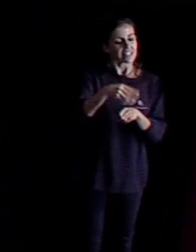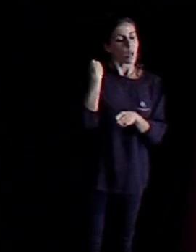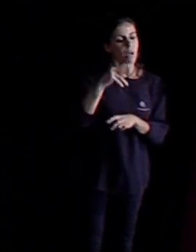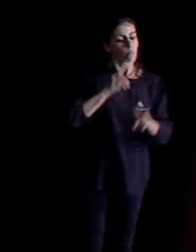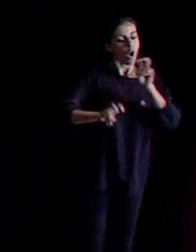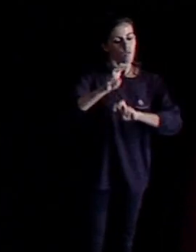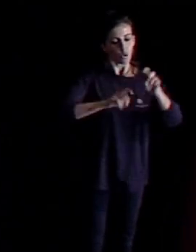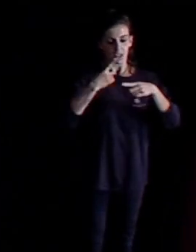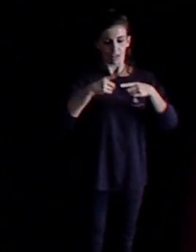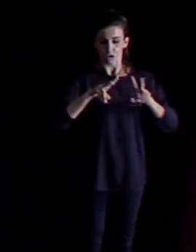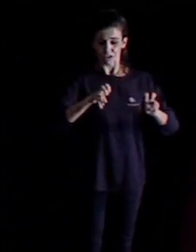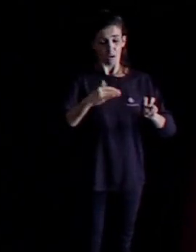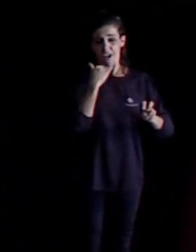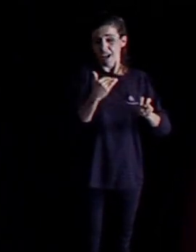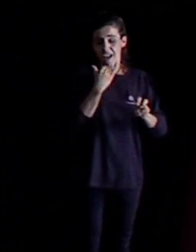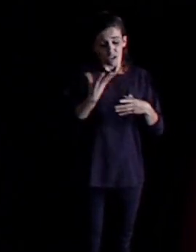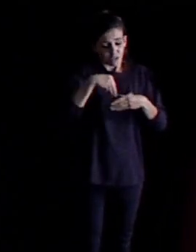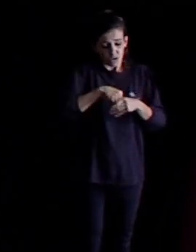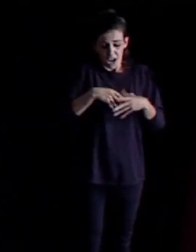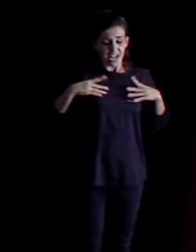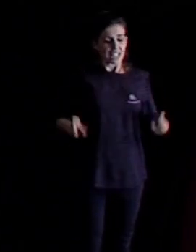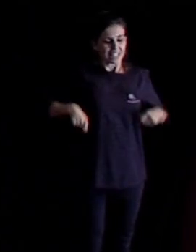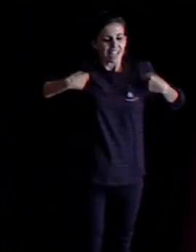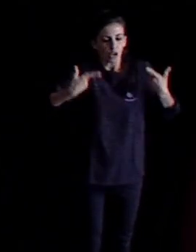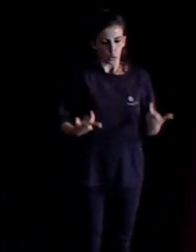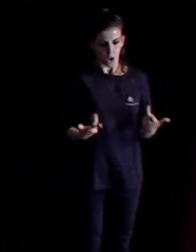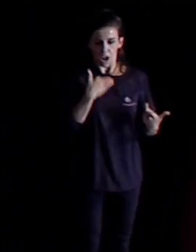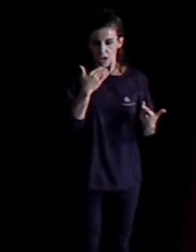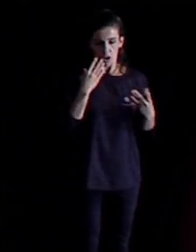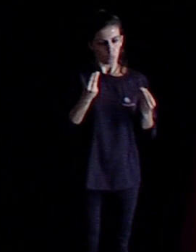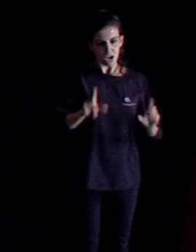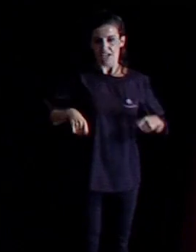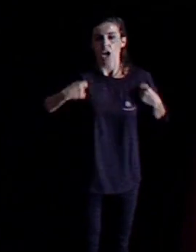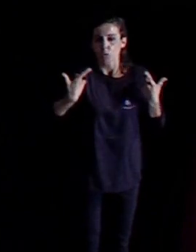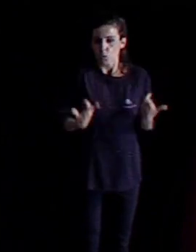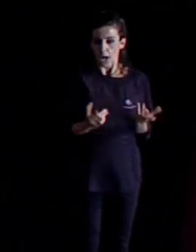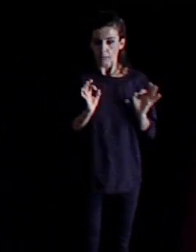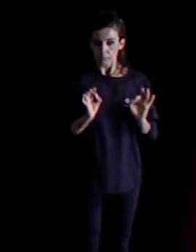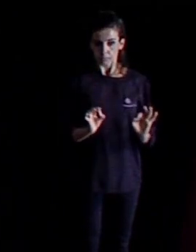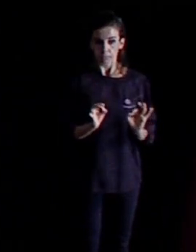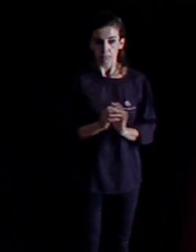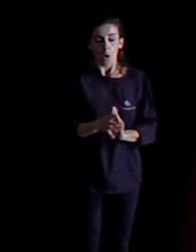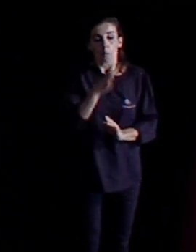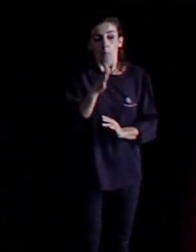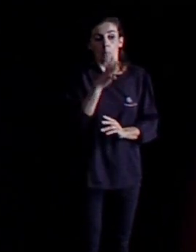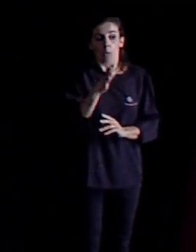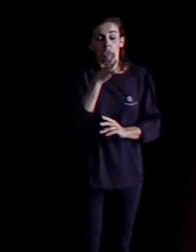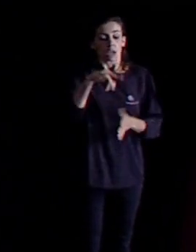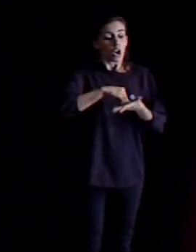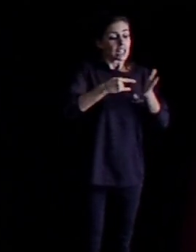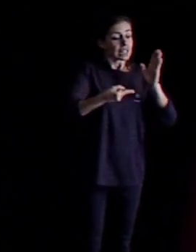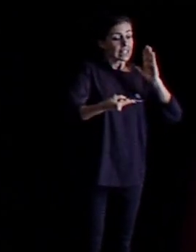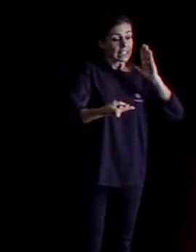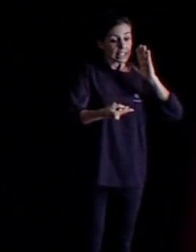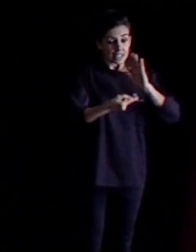Y es algo muy biológico. Vaya la mosca, o lo que sea. Es algo muy biológico, porque el sistema